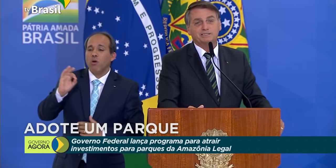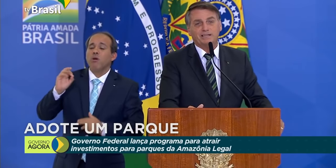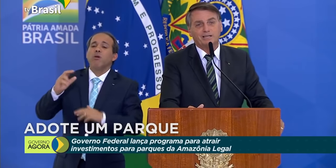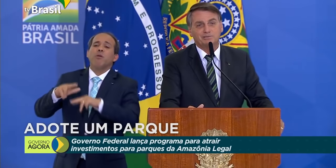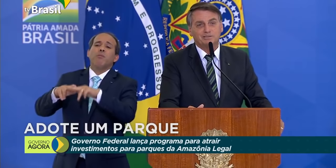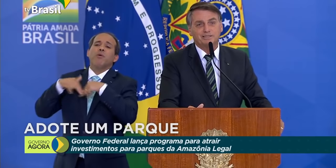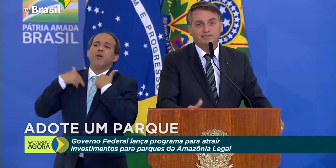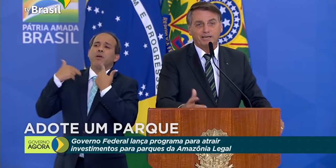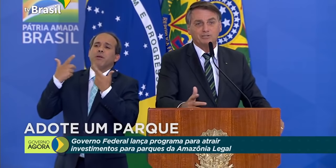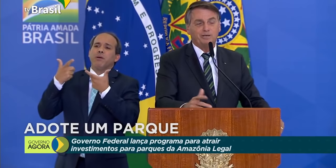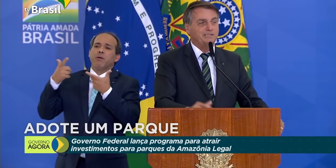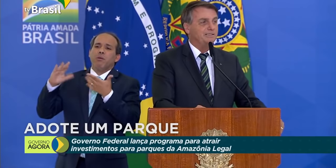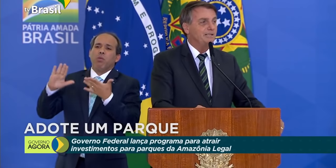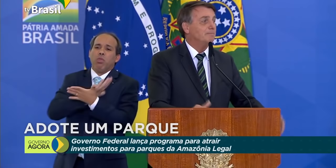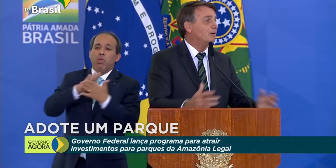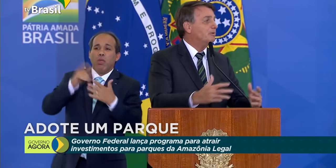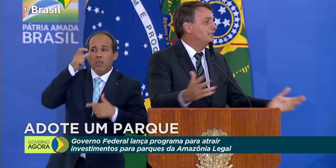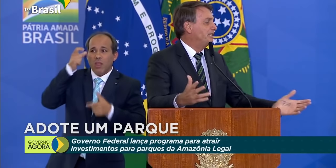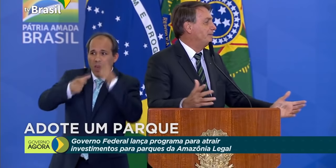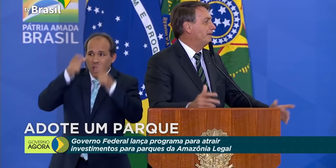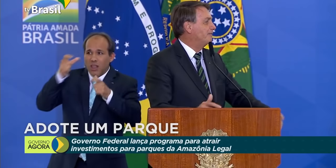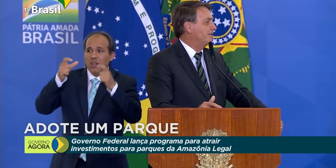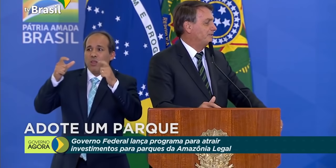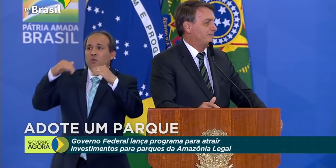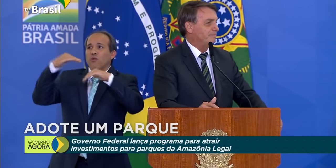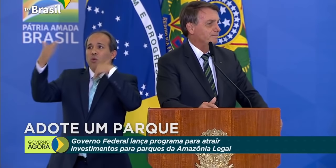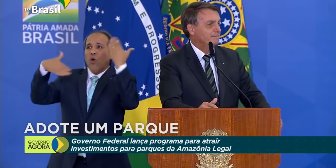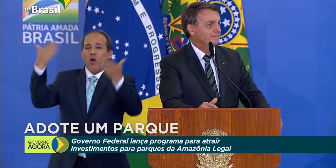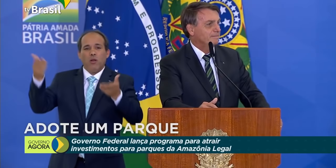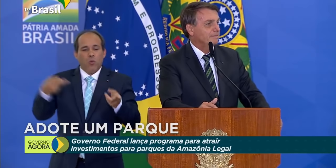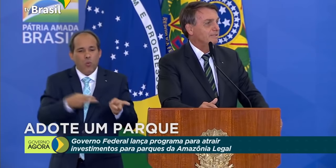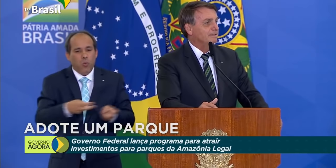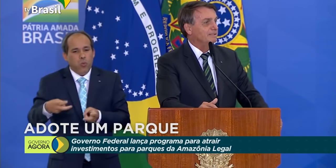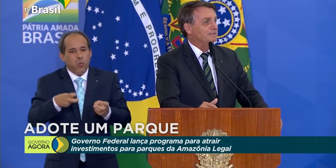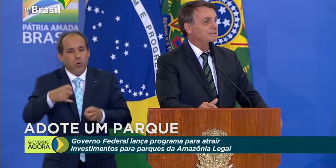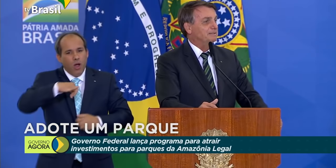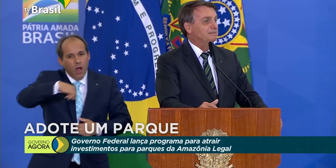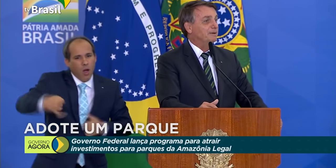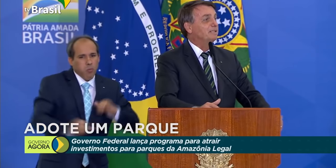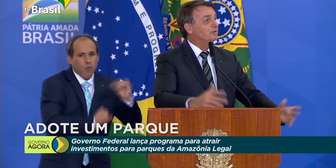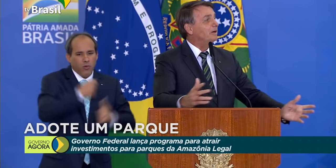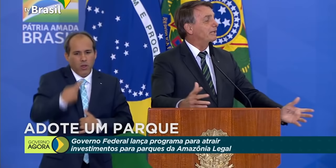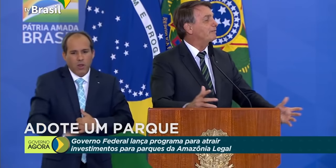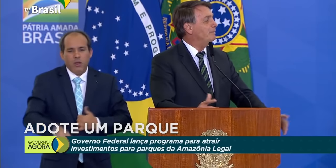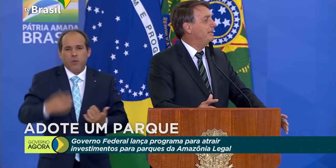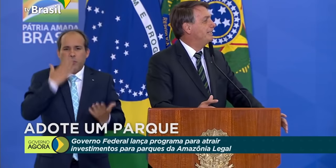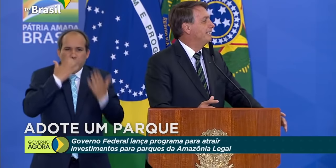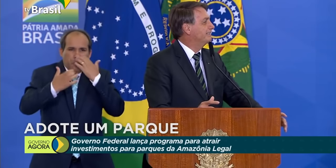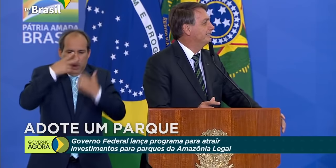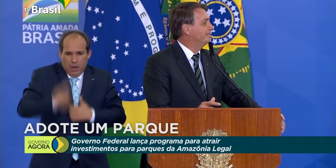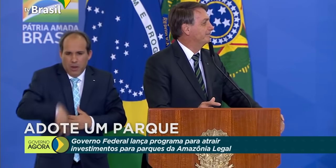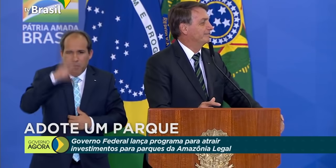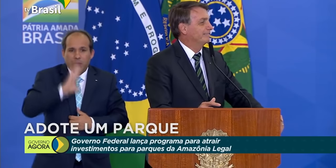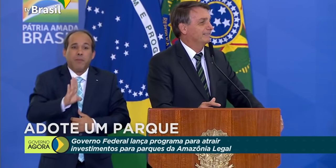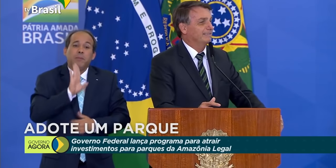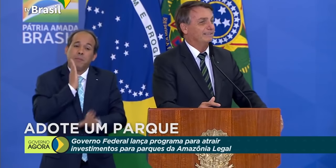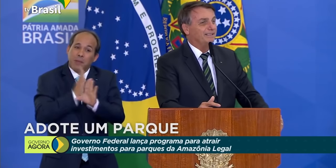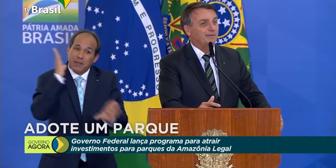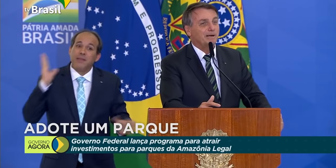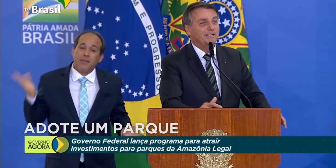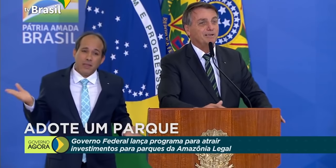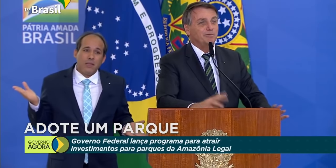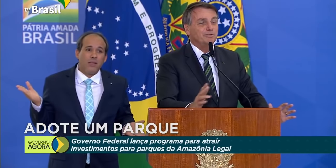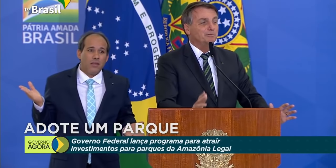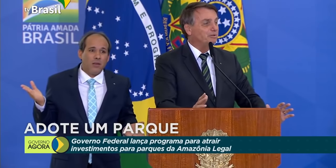interesses de estados de regiões para conseguir o benefício é mas é igual aquela família grande né